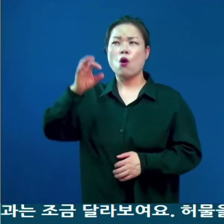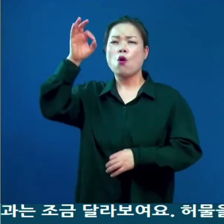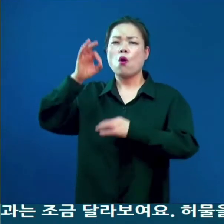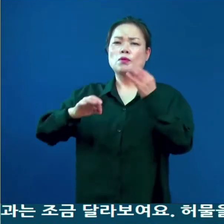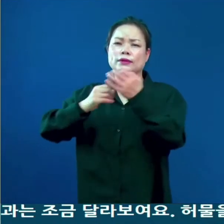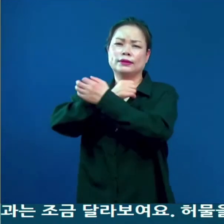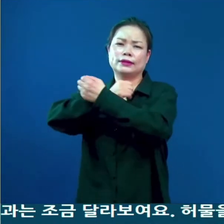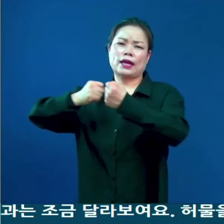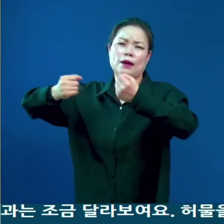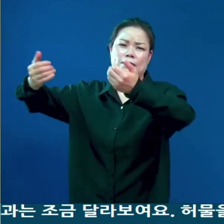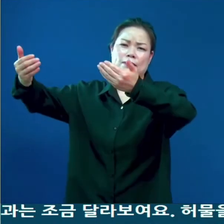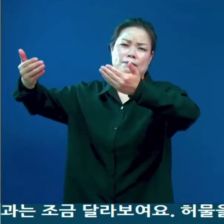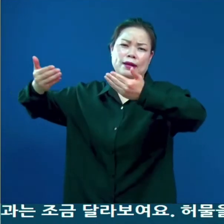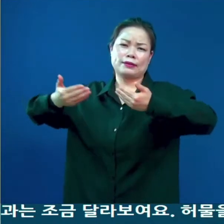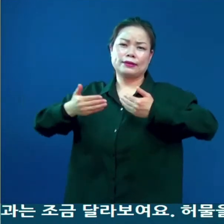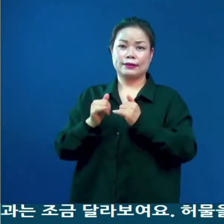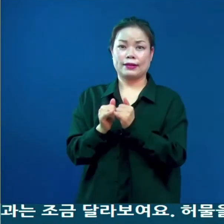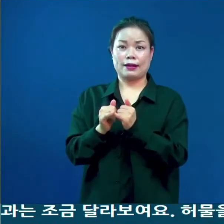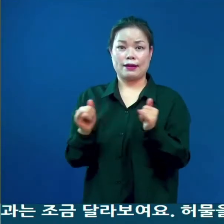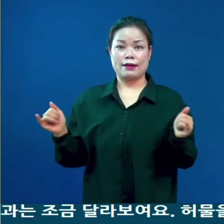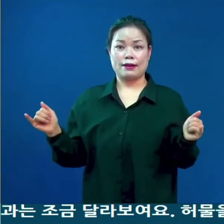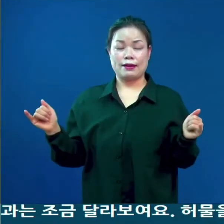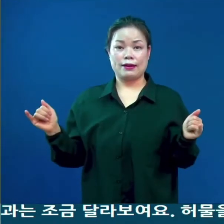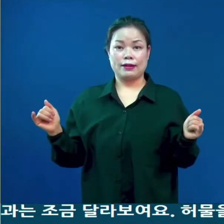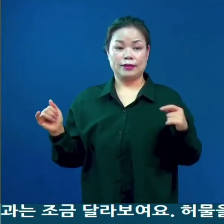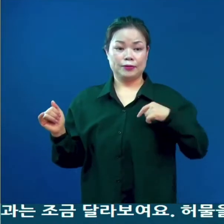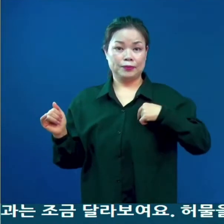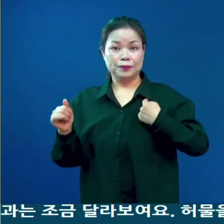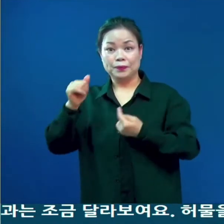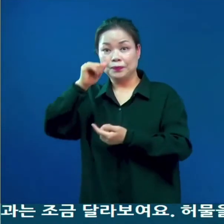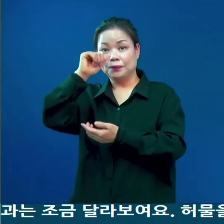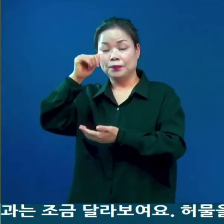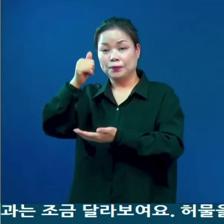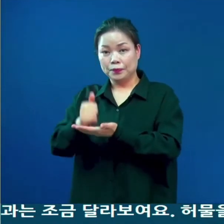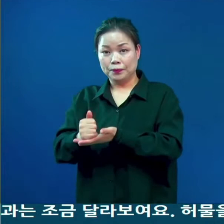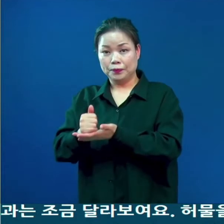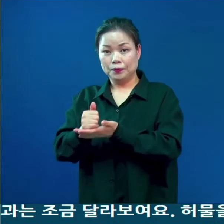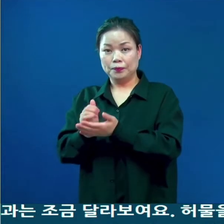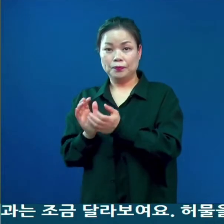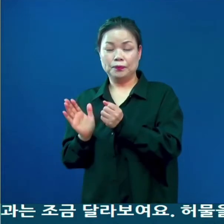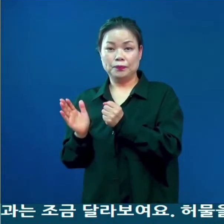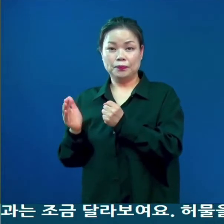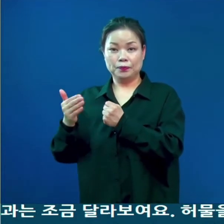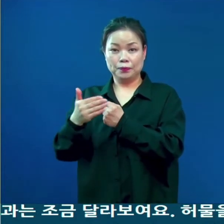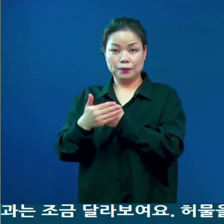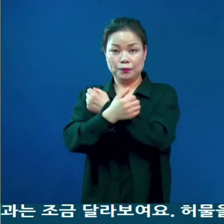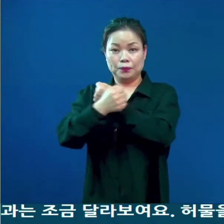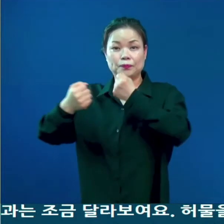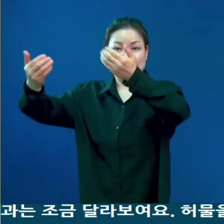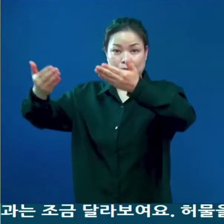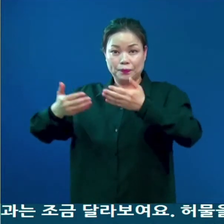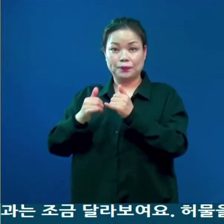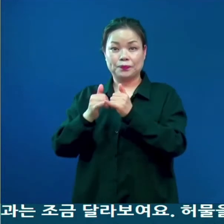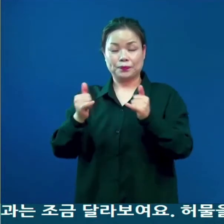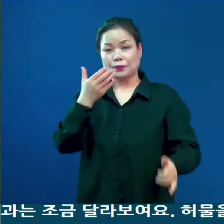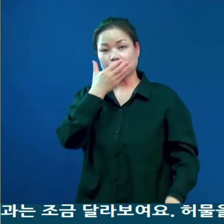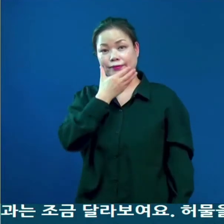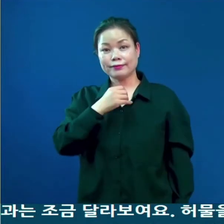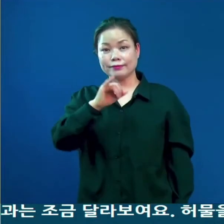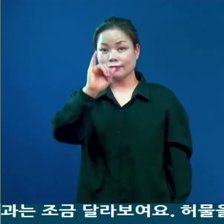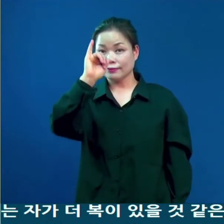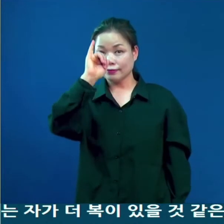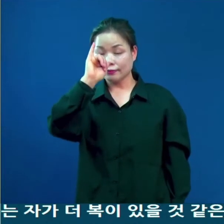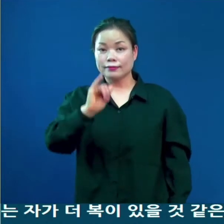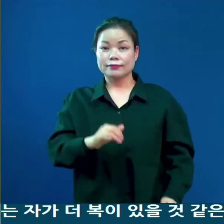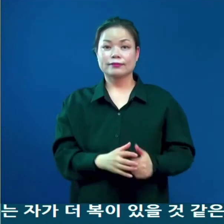허물의 사함을 받은 자, 자신의 죄가 가리움을 받은 자가 복이 있다, 이렇게 노래를 하고